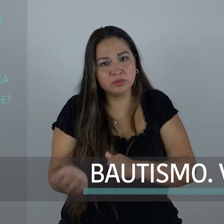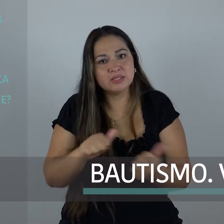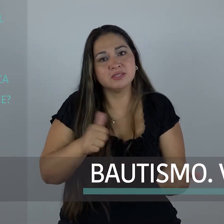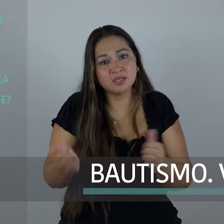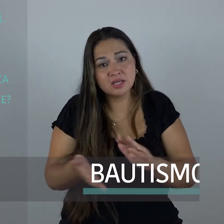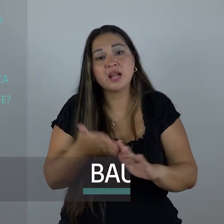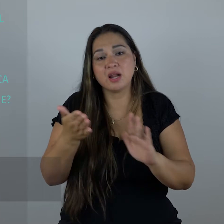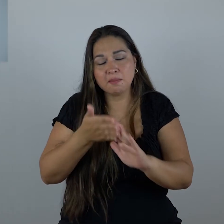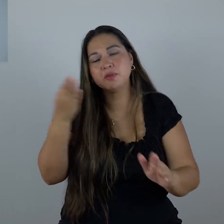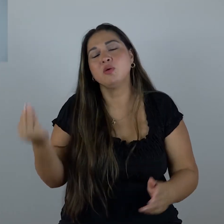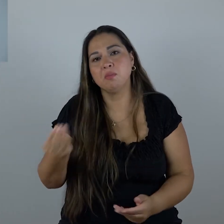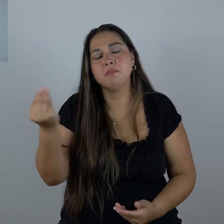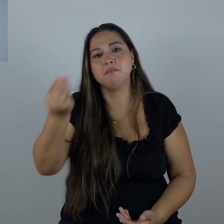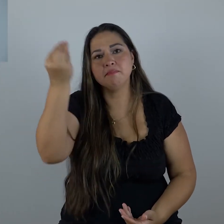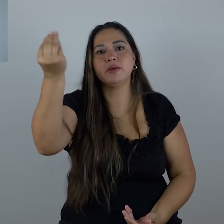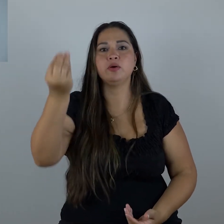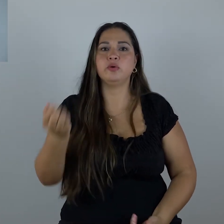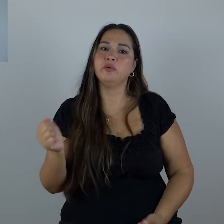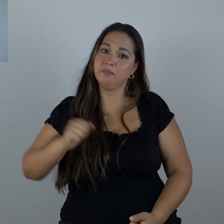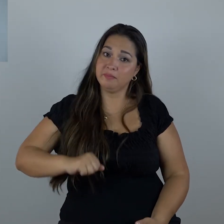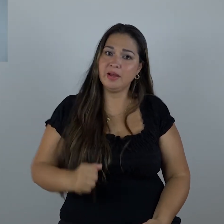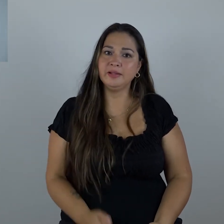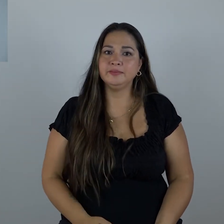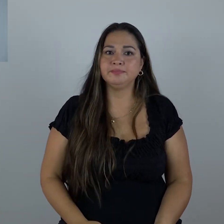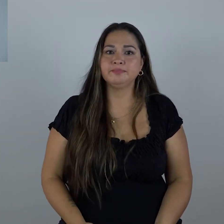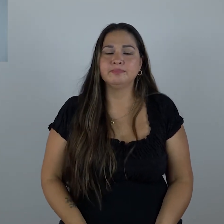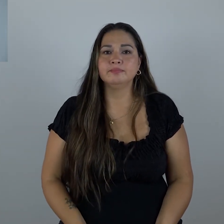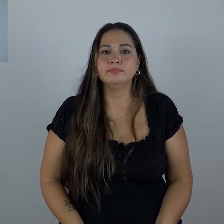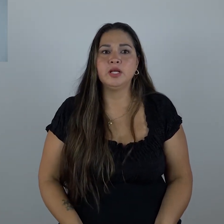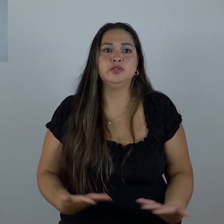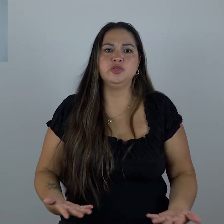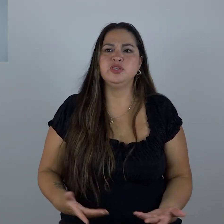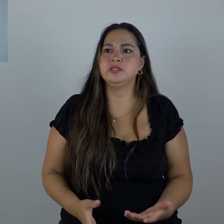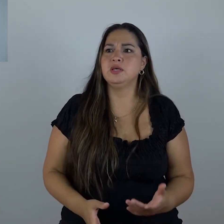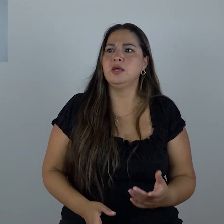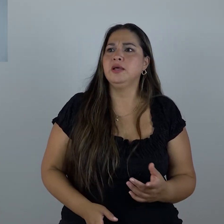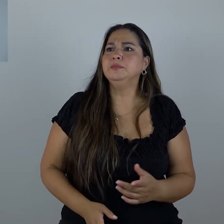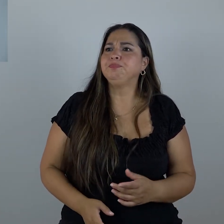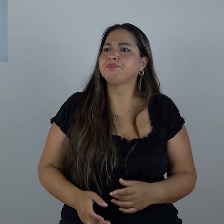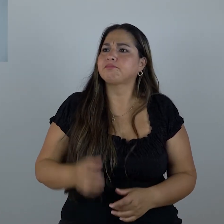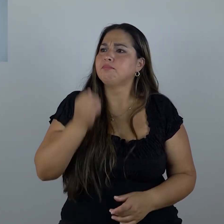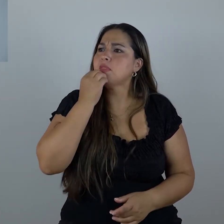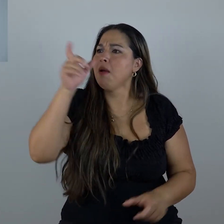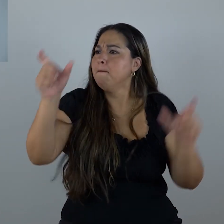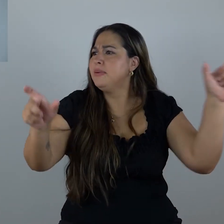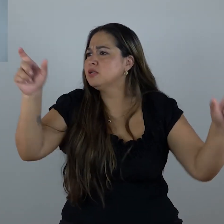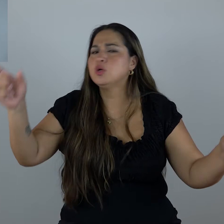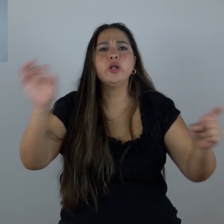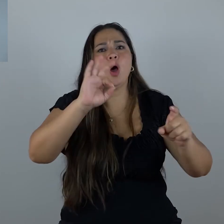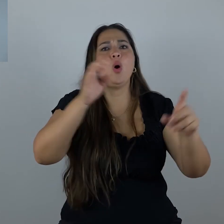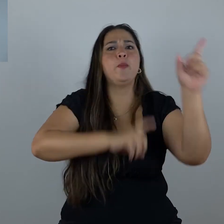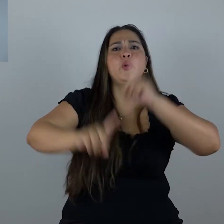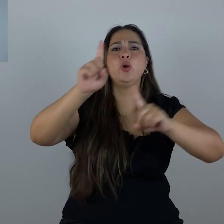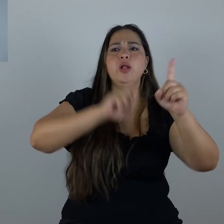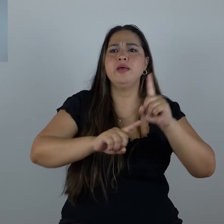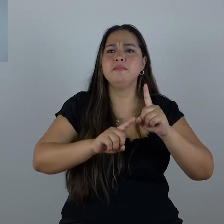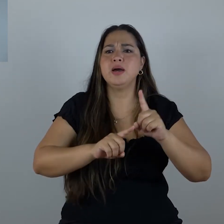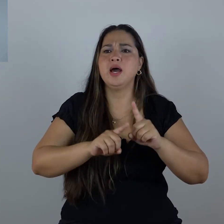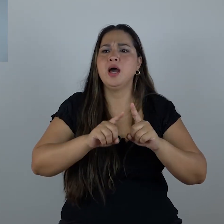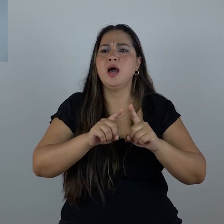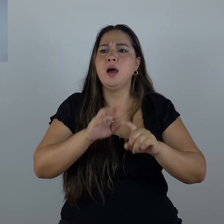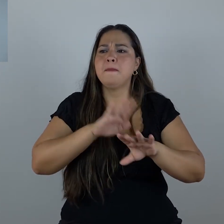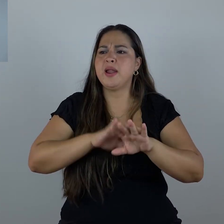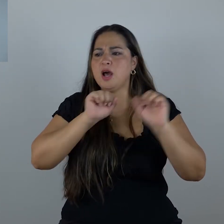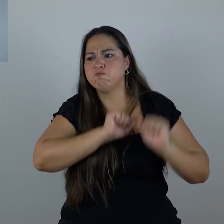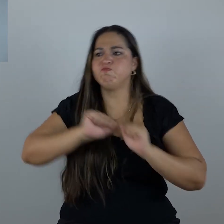qué, pero cuanto antes lo hagas, mejor. ¿Qué impide? ¿Cuál es el problema? No tiene que haber ningún problema